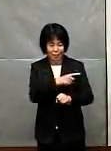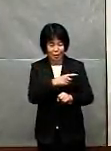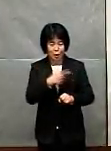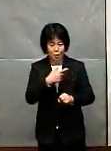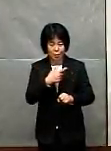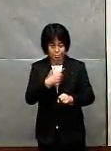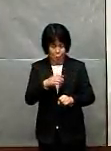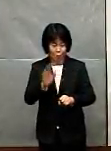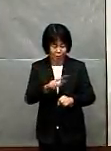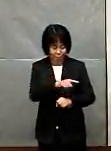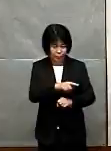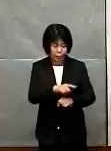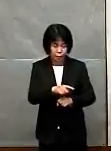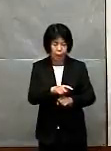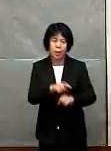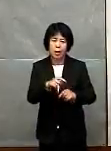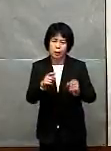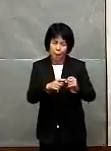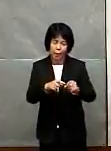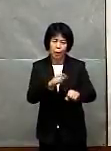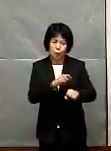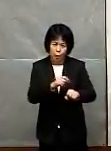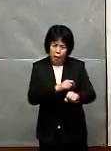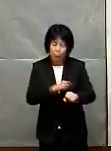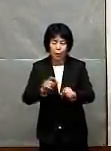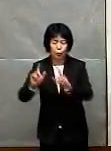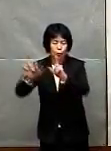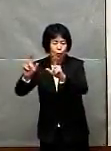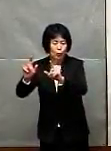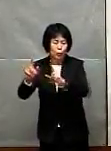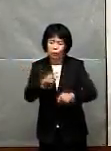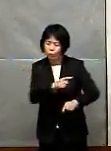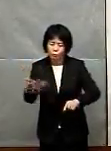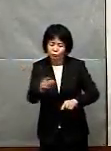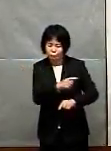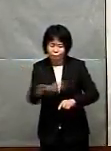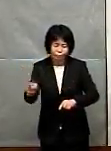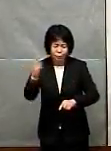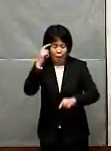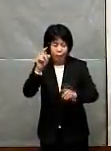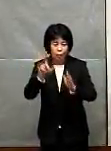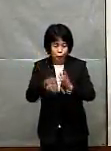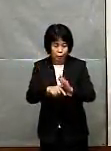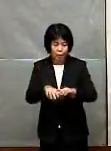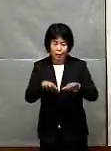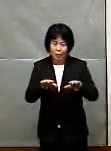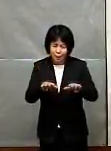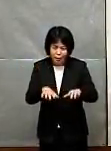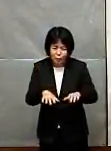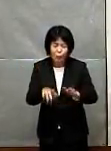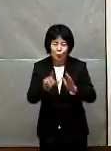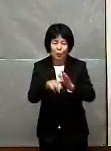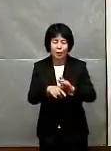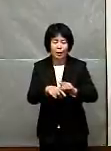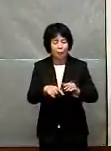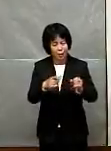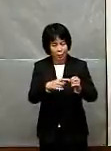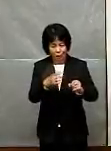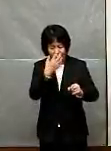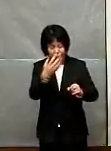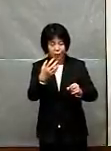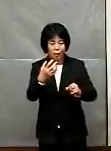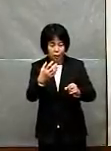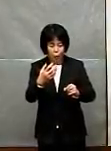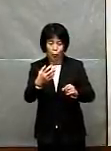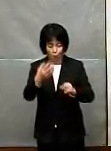形県の、まあ、特に村山と東京の行き来ということを考えた場合、うん、現状だと山形新幹線とあと山